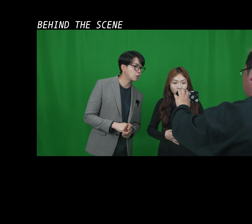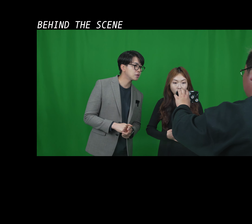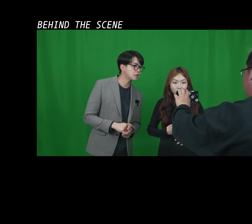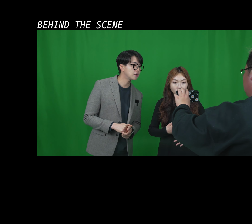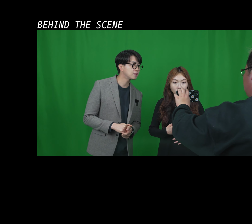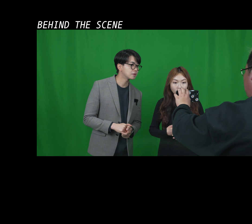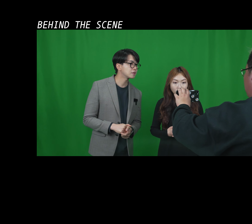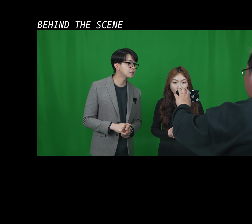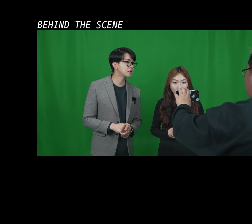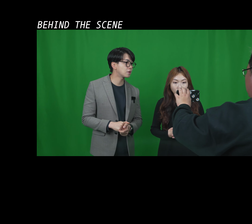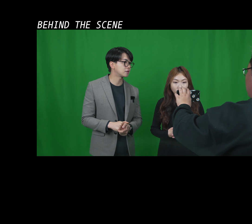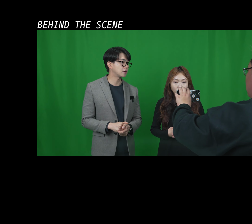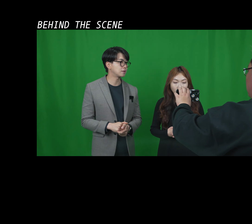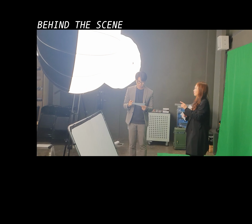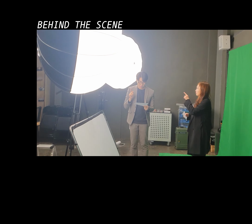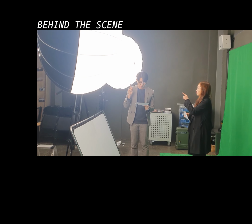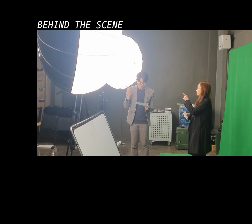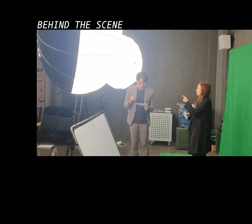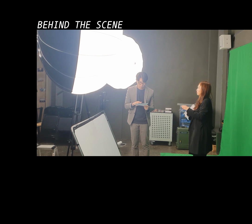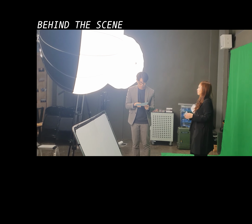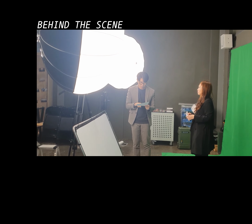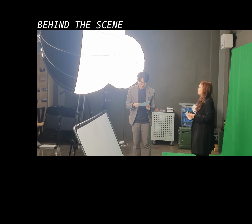다 나오긴 하겠네요. 네. 괜찮을 것 같아요.